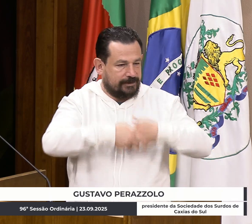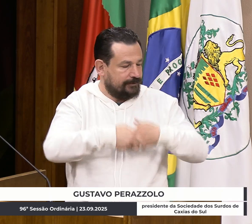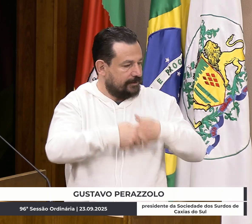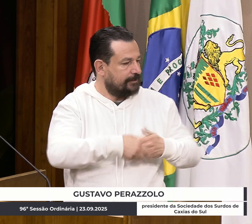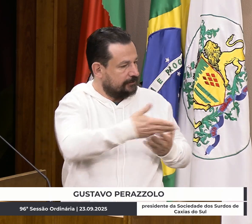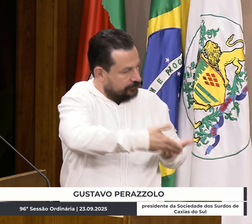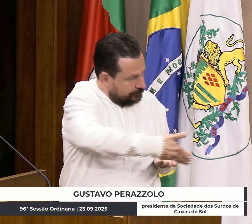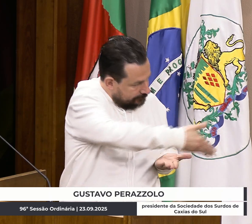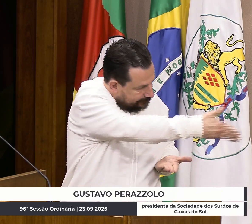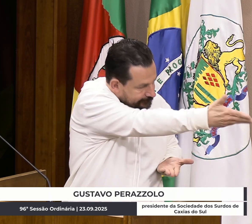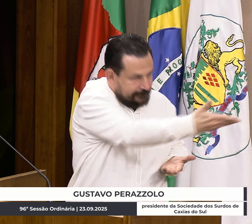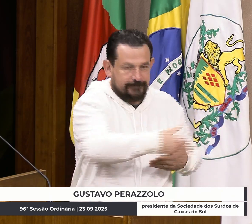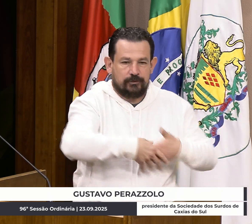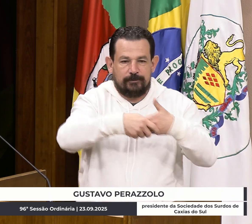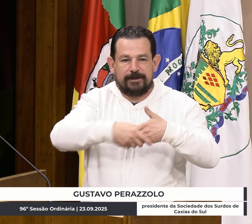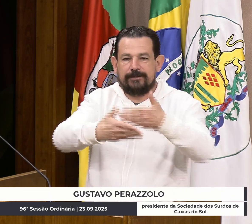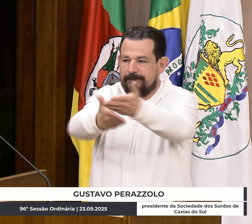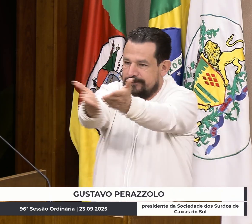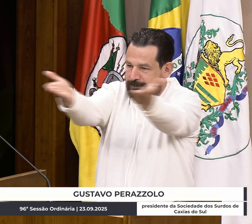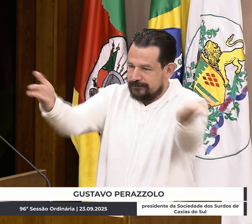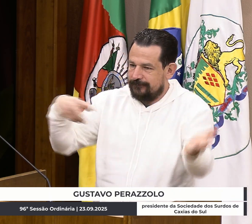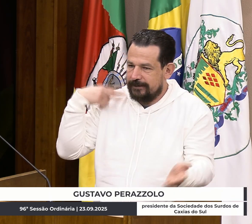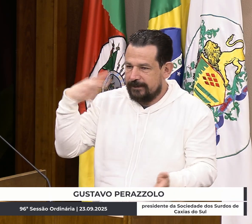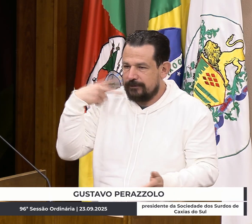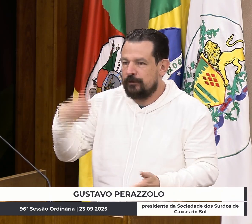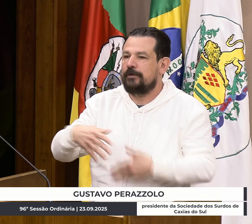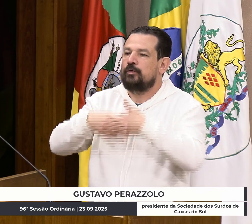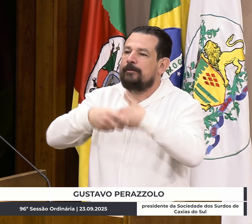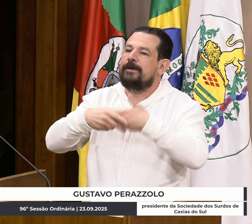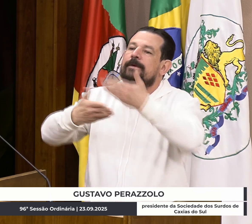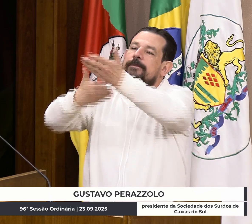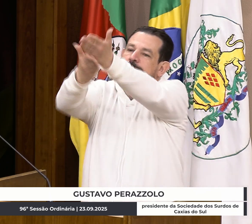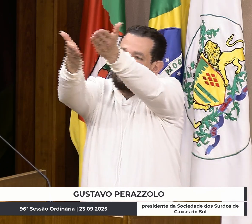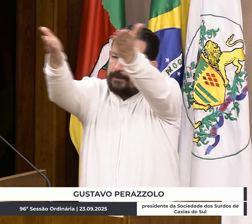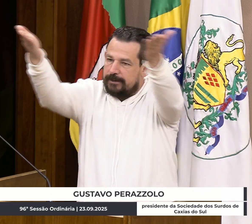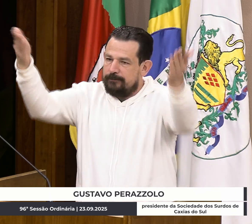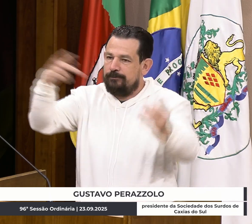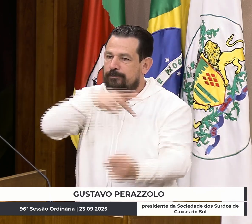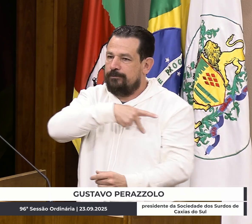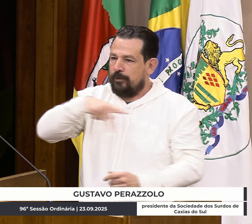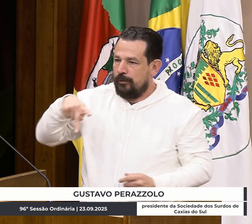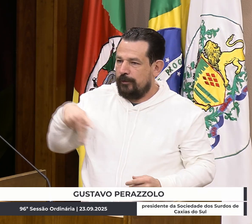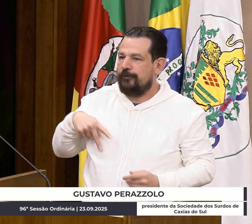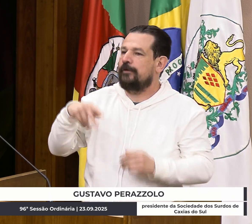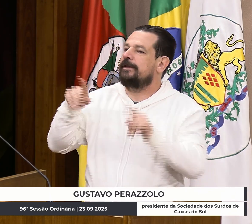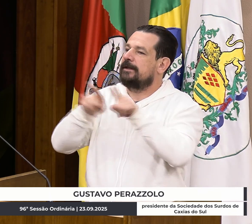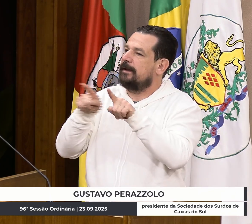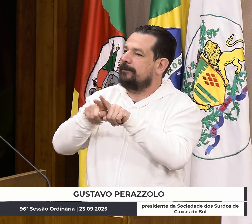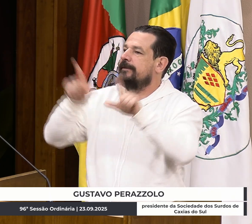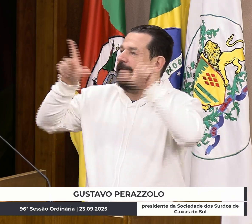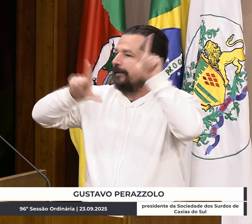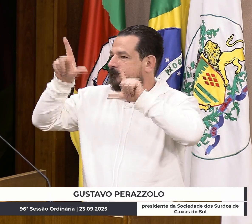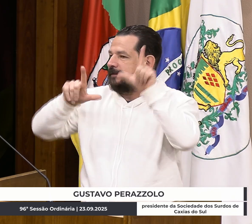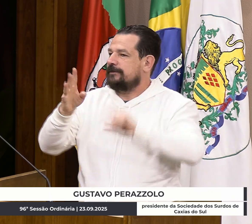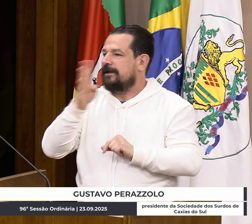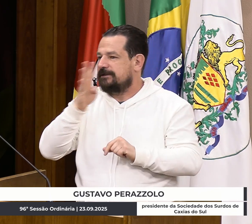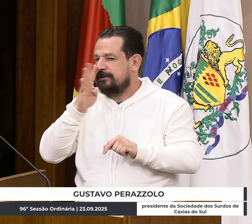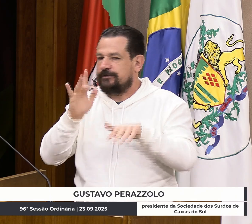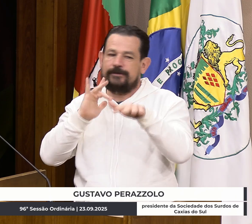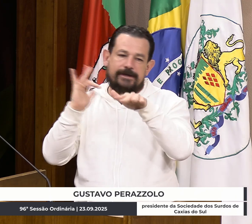Bom dia a todos. Quero cumprimentar toda a mesa diretora, cumprimento a todos os vereadores também e a todo o plenário, a